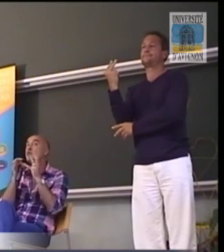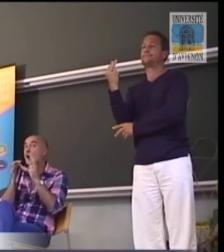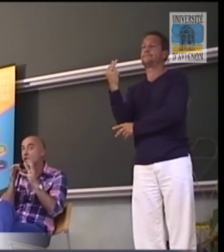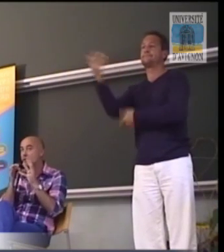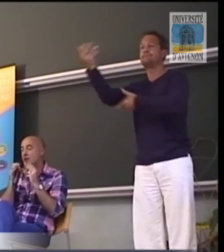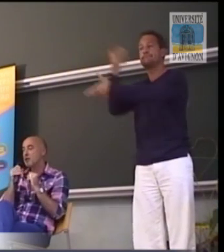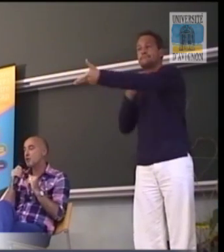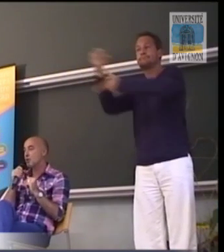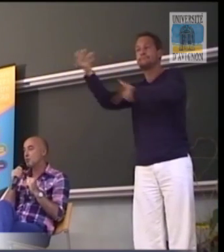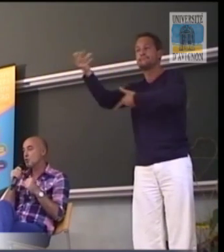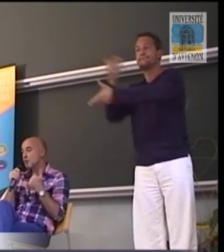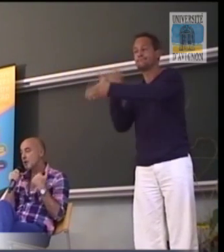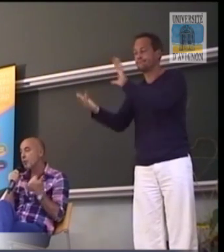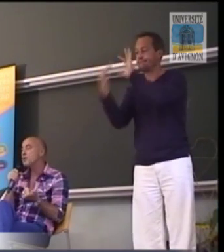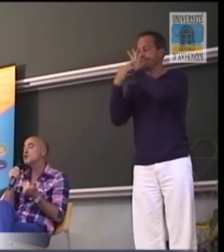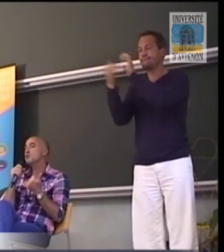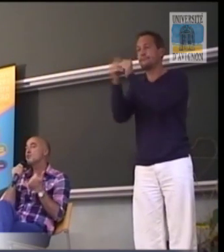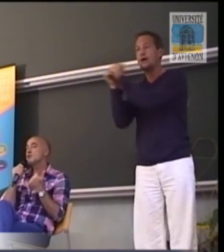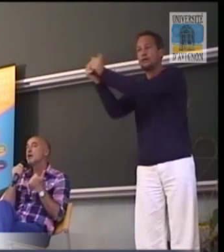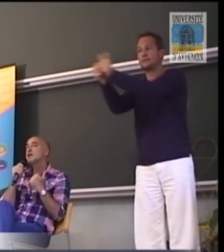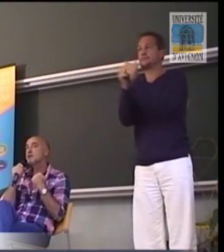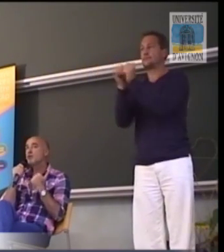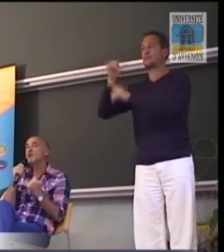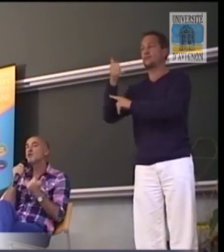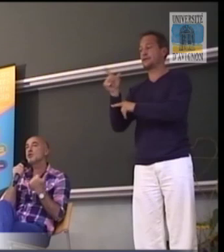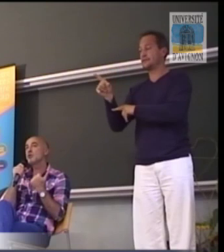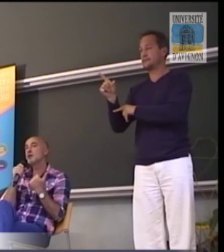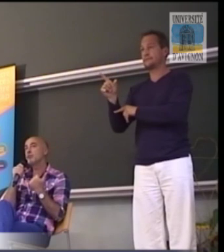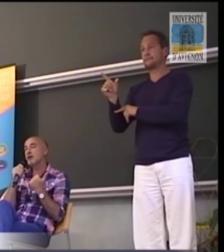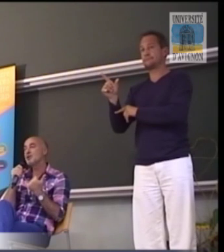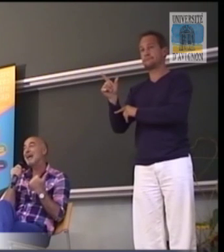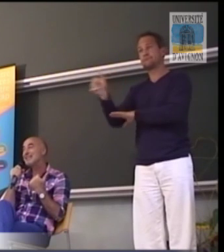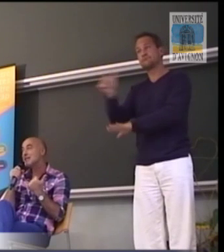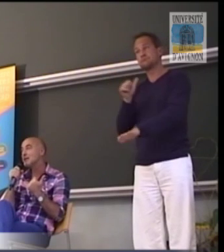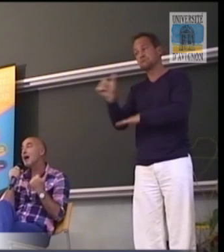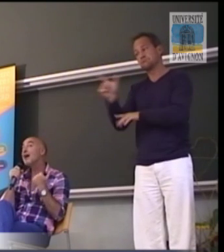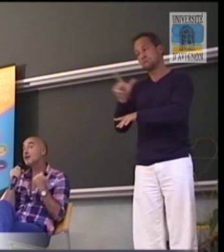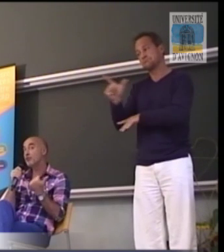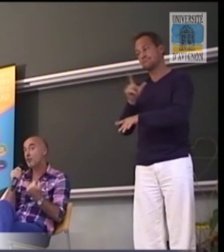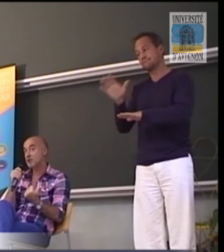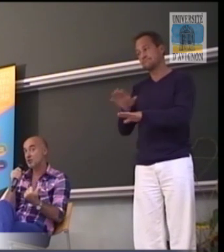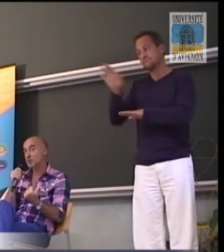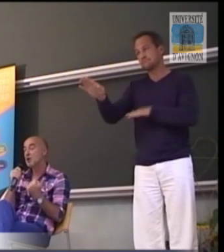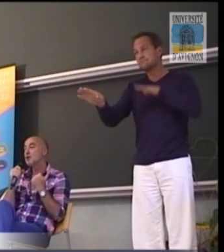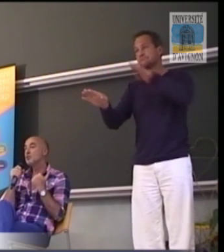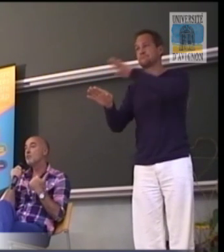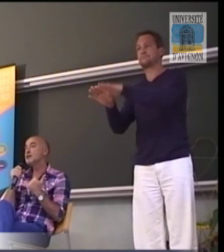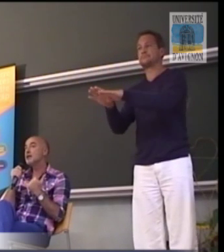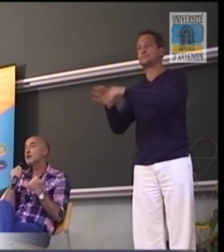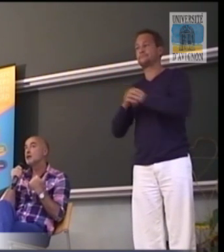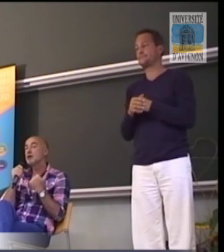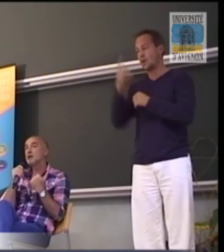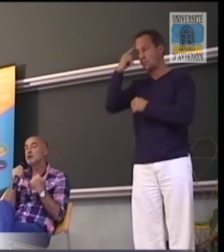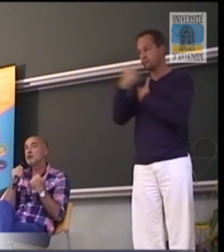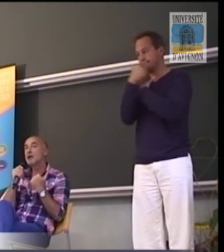on doit travailler ensemble. Donc je pense que la première des choses, c'est de faire en sorte que les personnes accèdent à l'information d'une